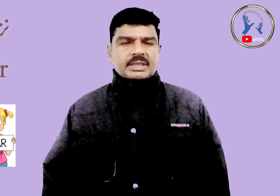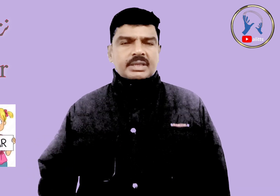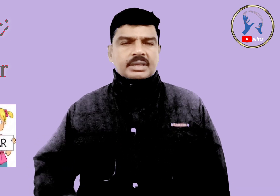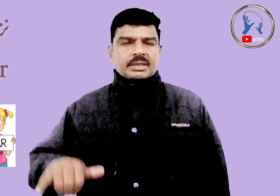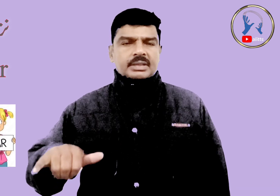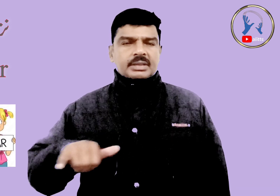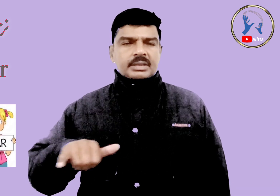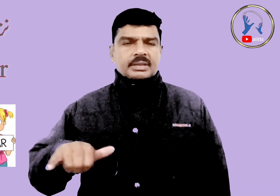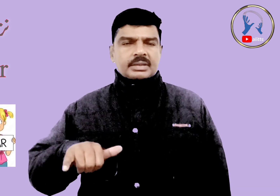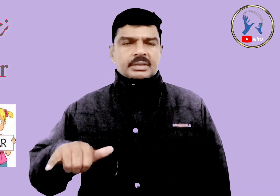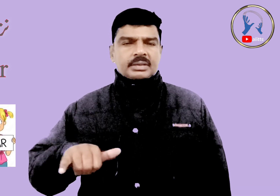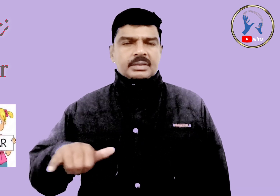नजदीक।